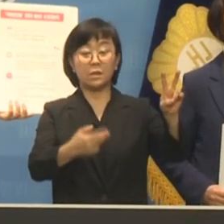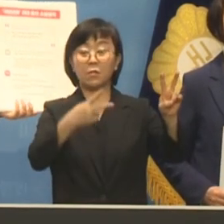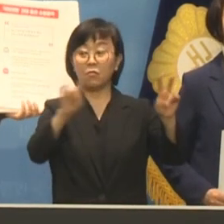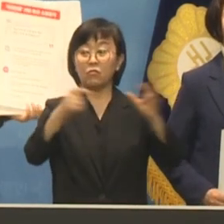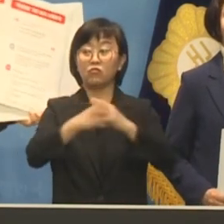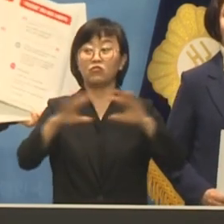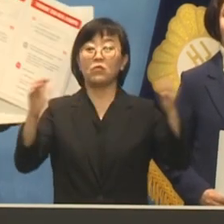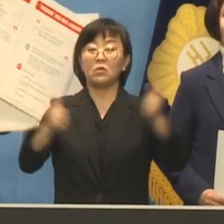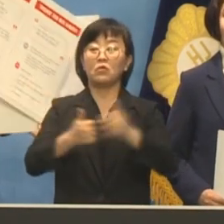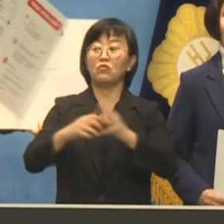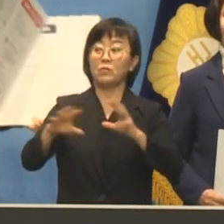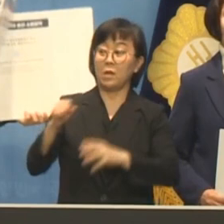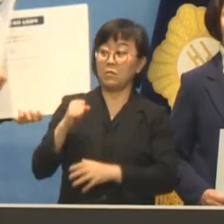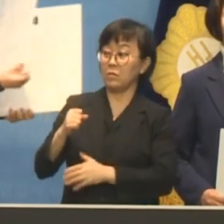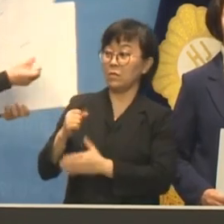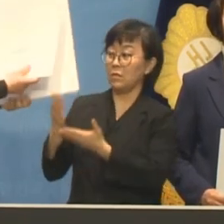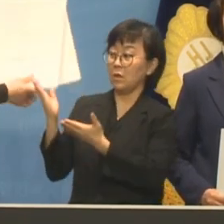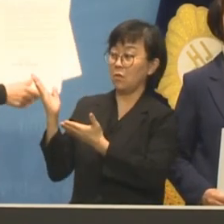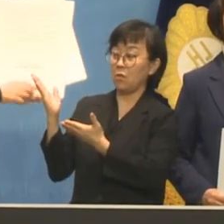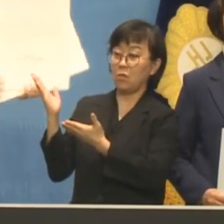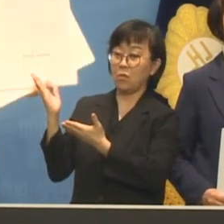국회에서도 국민의힘에서 내놓은